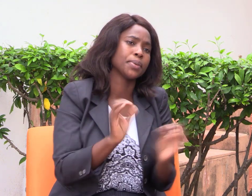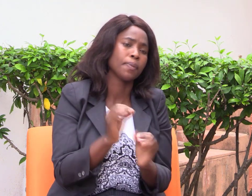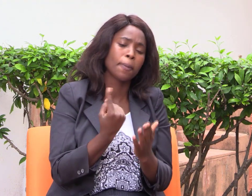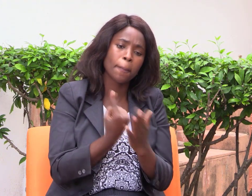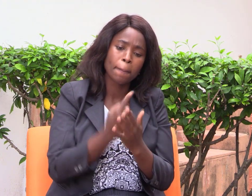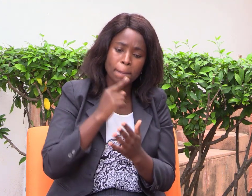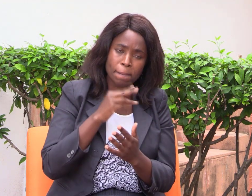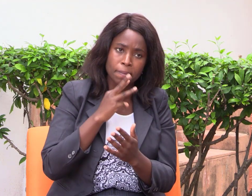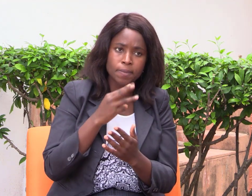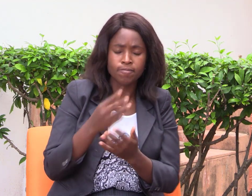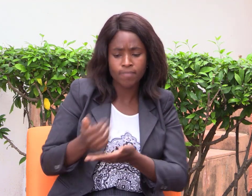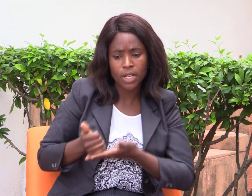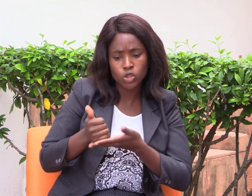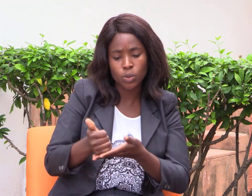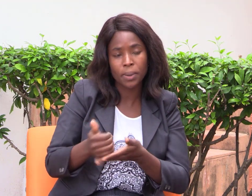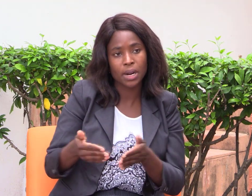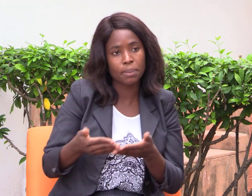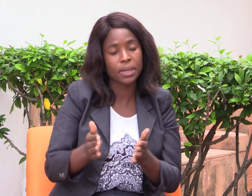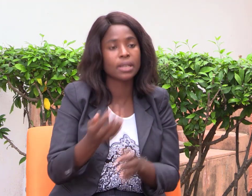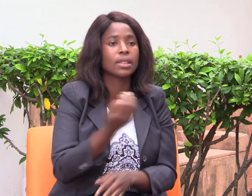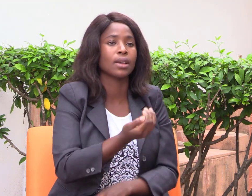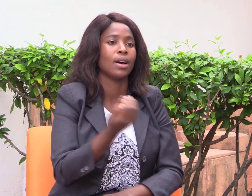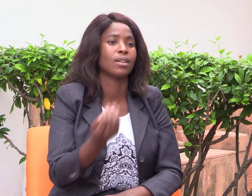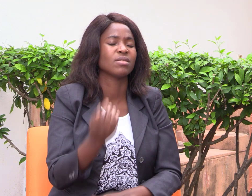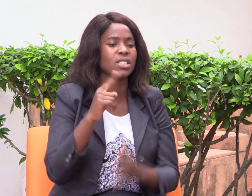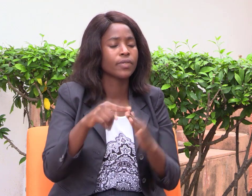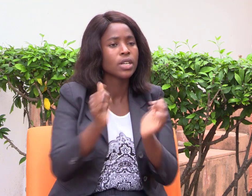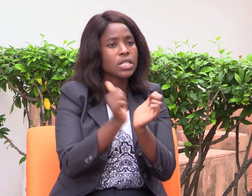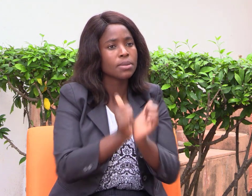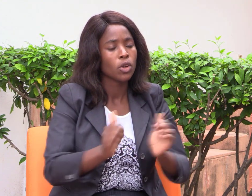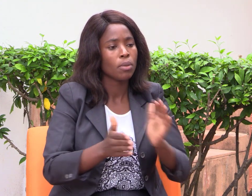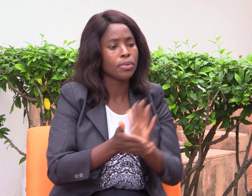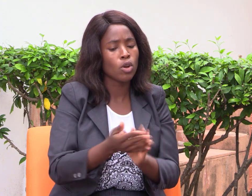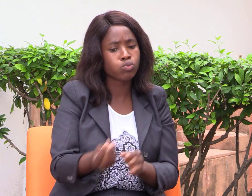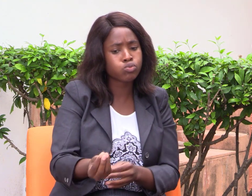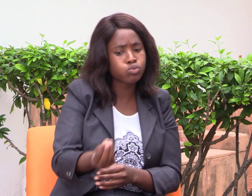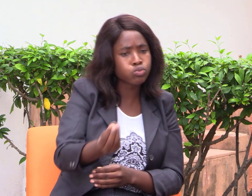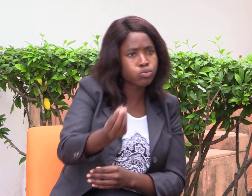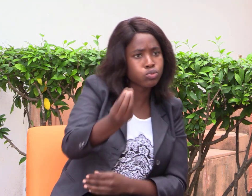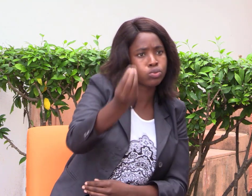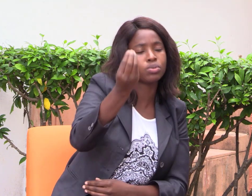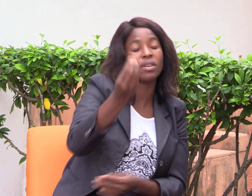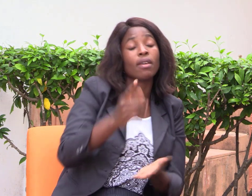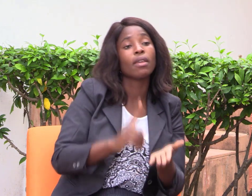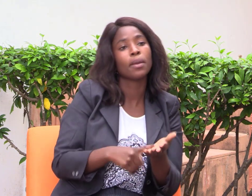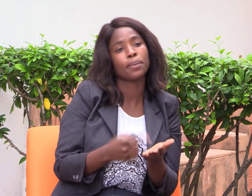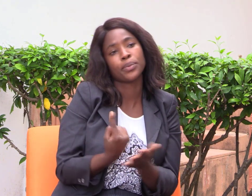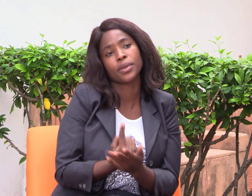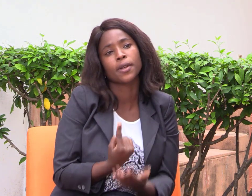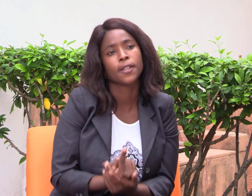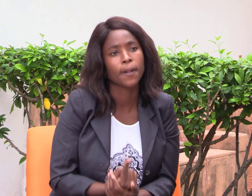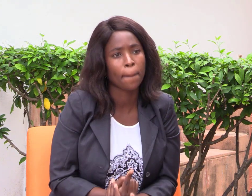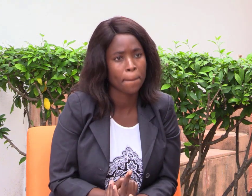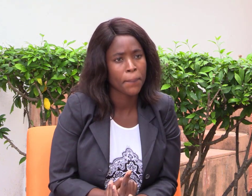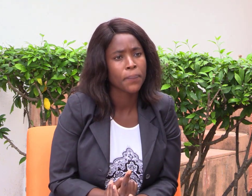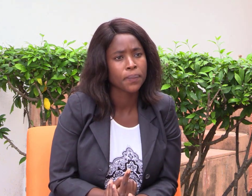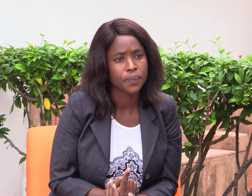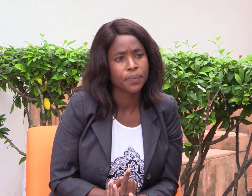criança possa comunicar-se com a sociedade. Então, se uma criança deve estar livre e deve